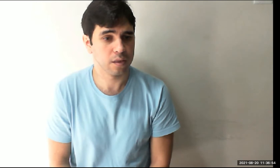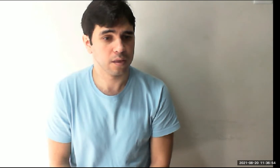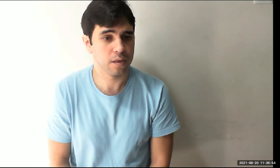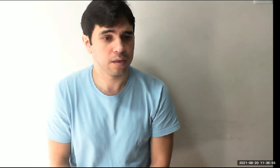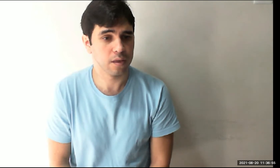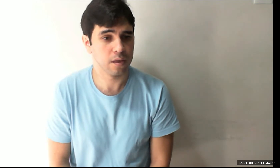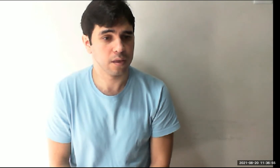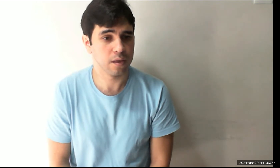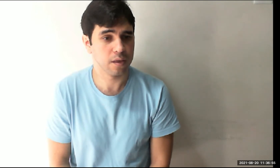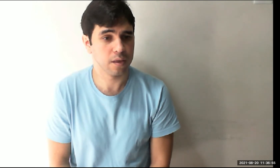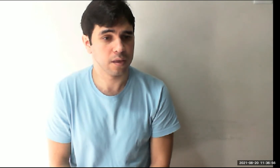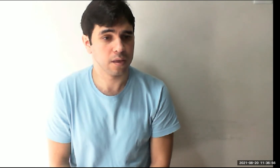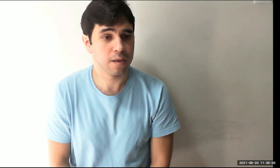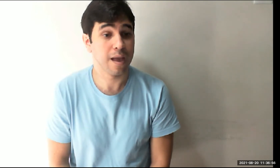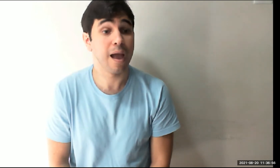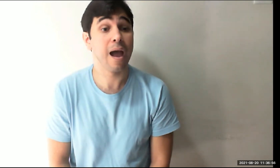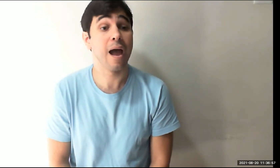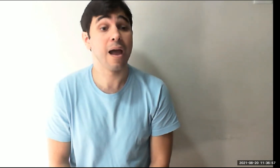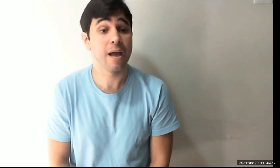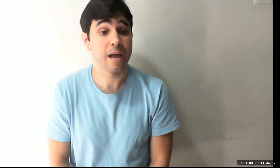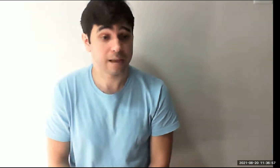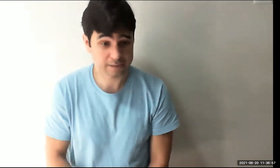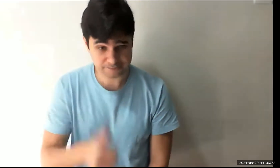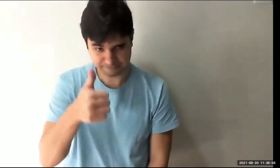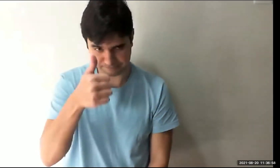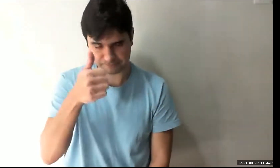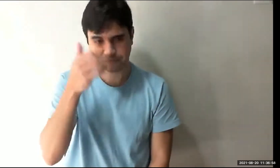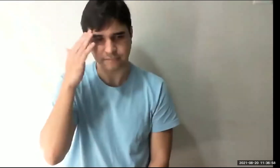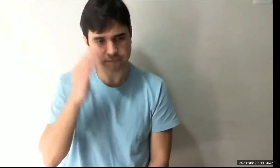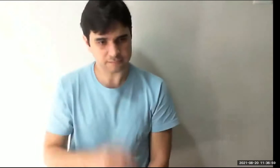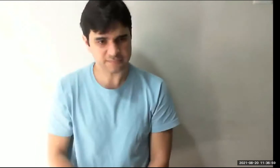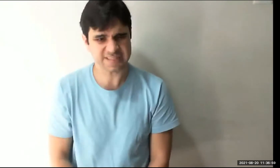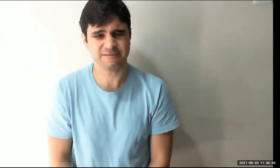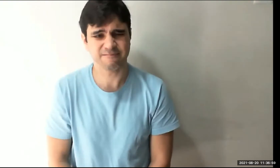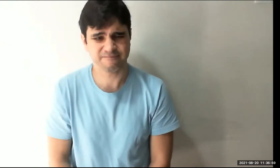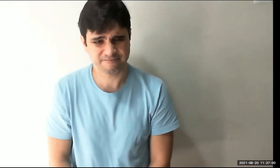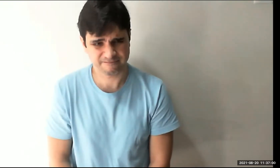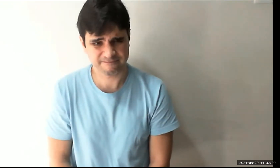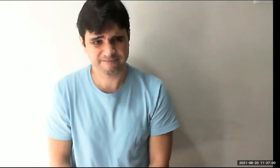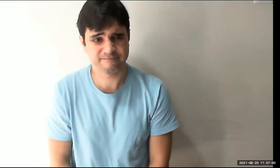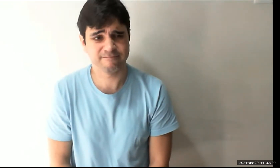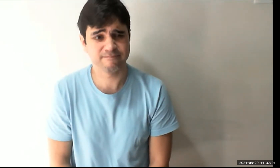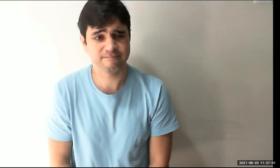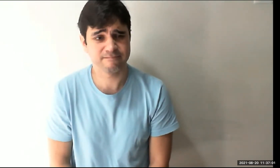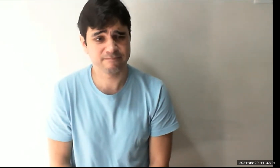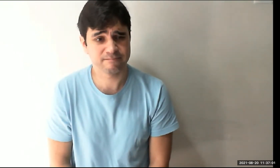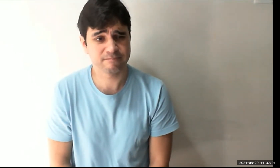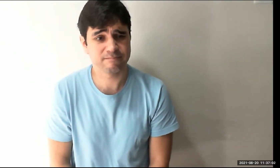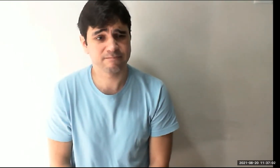E aí o surdo frequentaria esse local e ali, enquanto comunidade, como as associações eram antigamente, né, que hoje em dia houve um esvaziamento